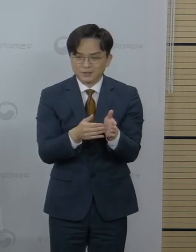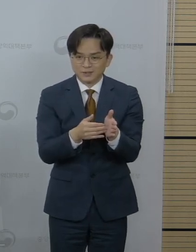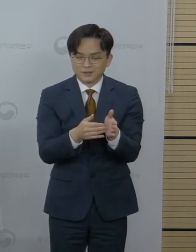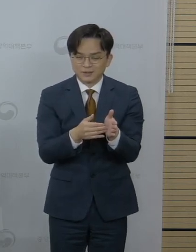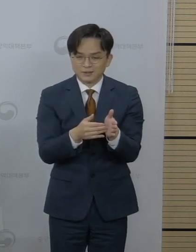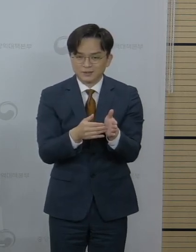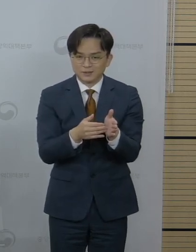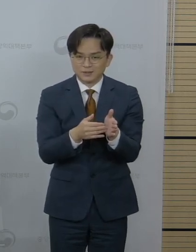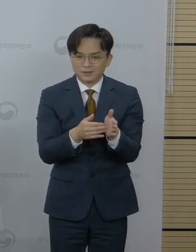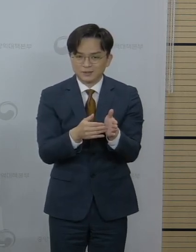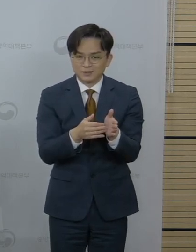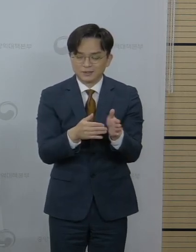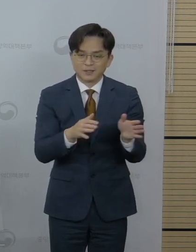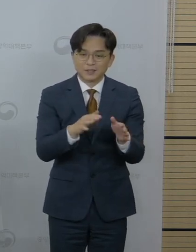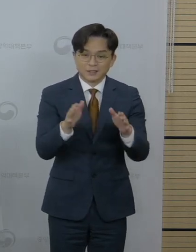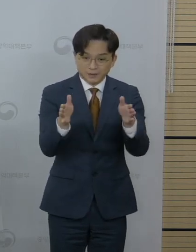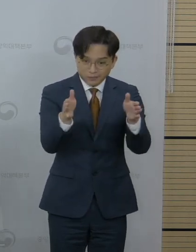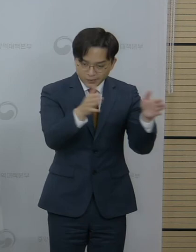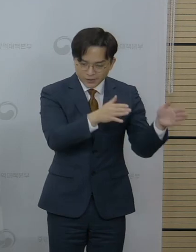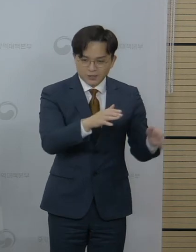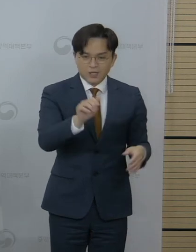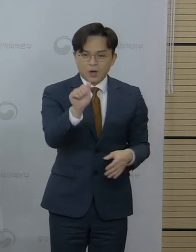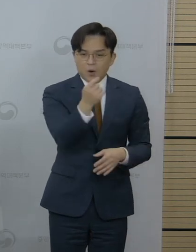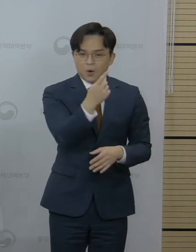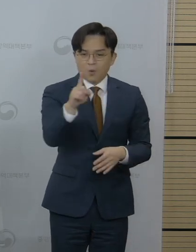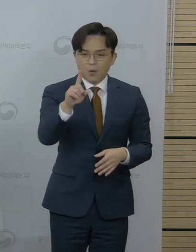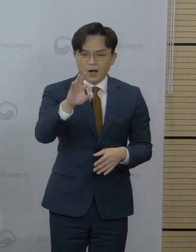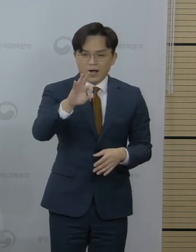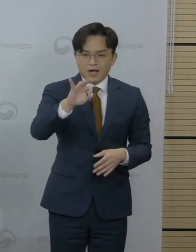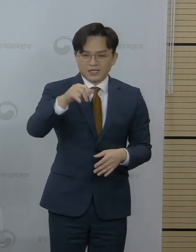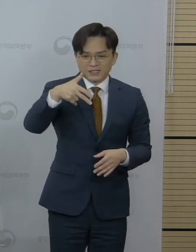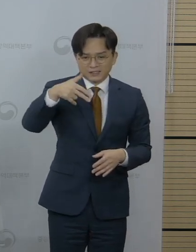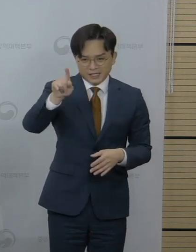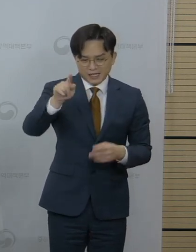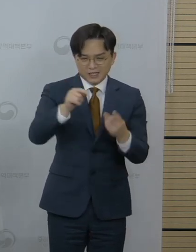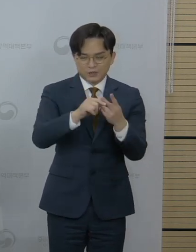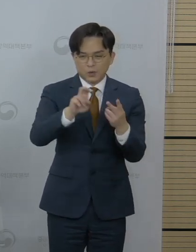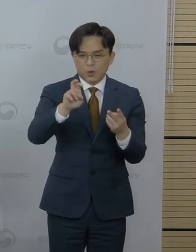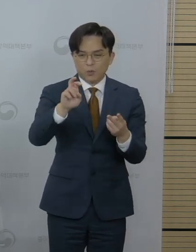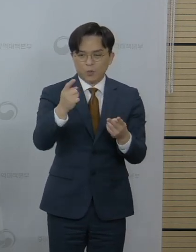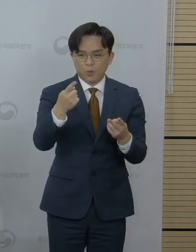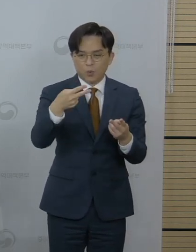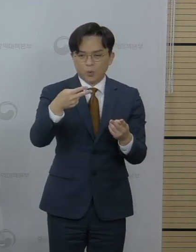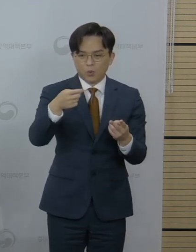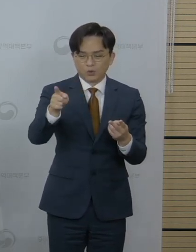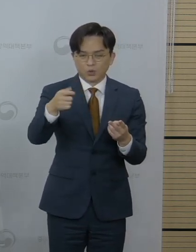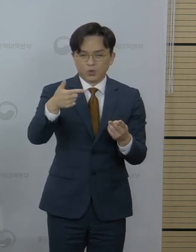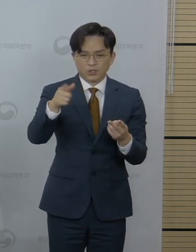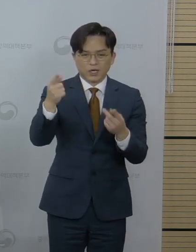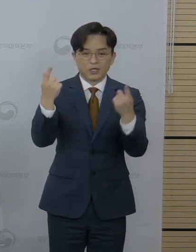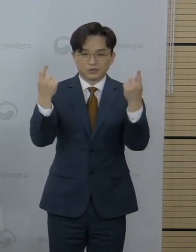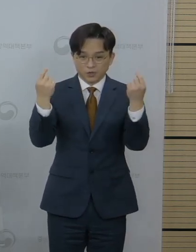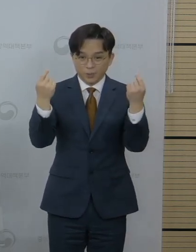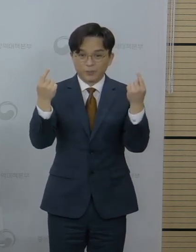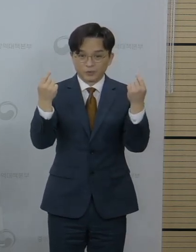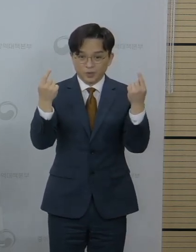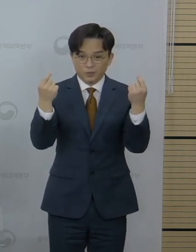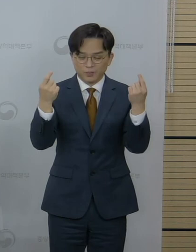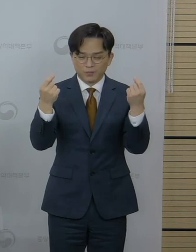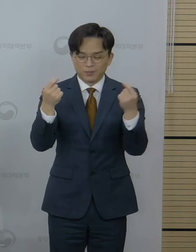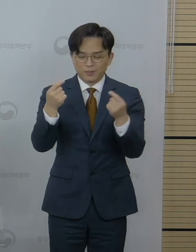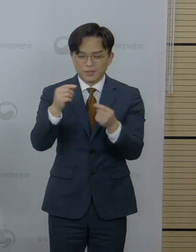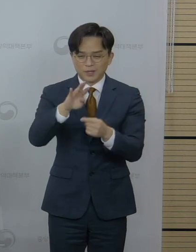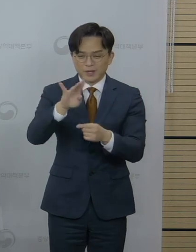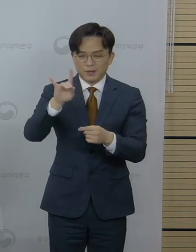mRNA 핵산 백신 중에서도 mRNA 백신의 두개 회사가 가장 먼저 긴급